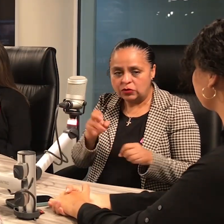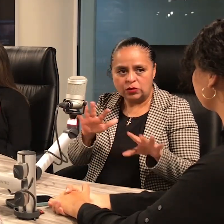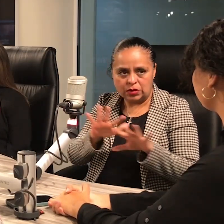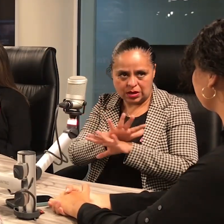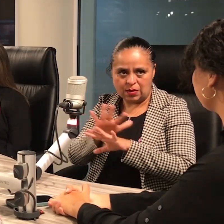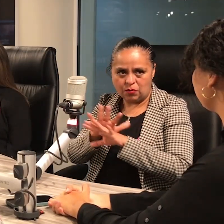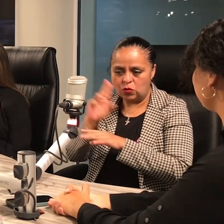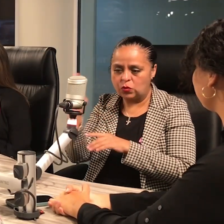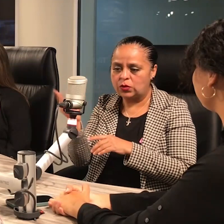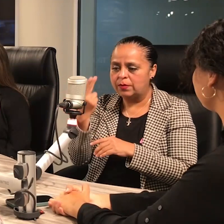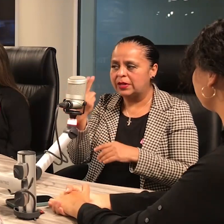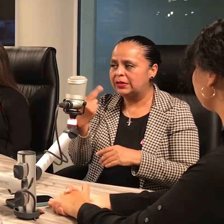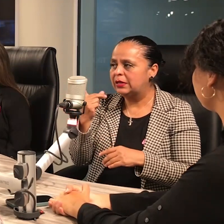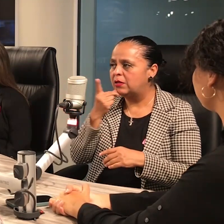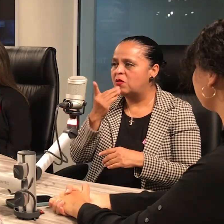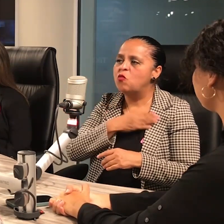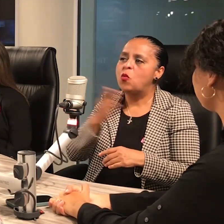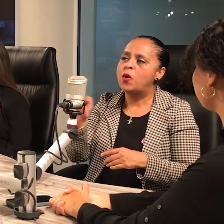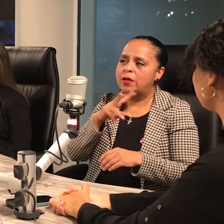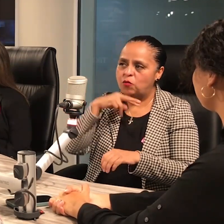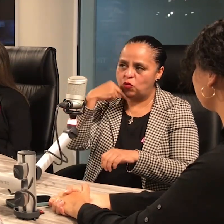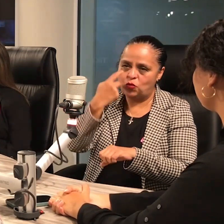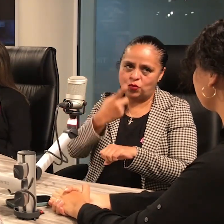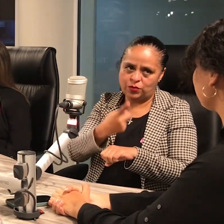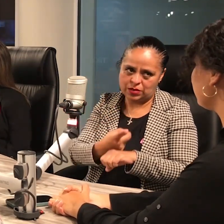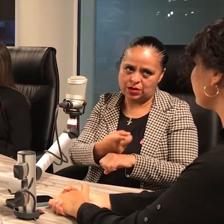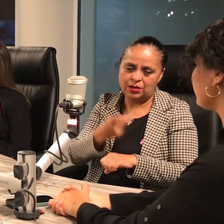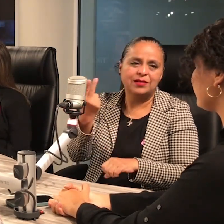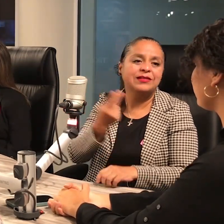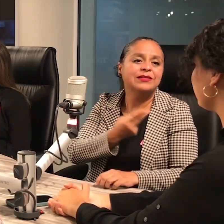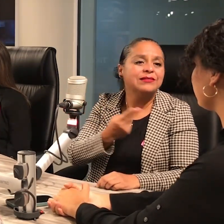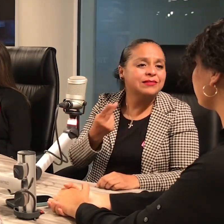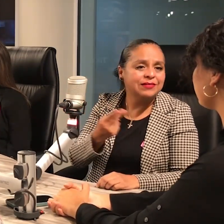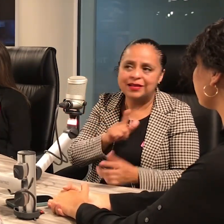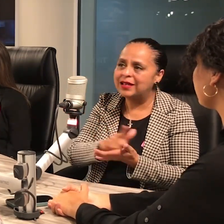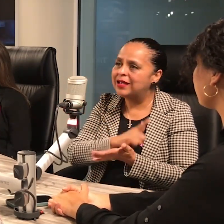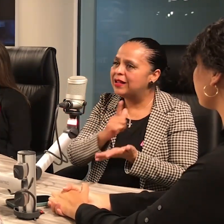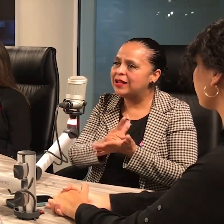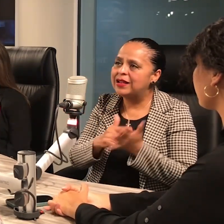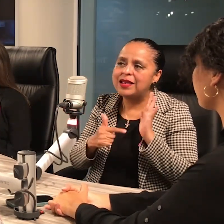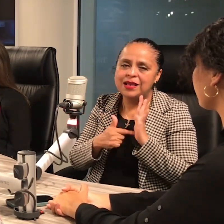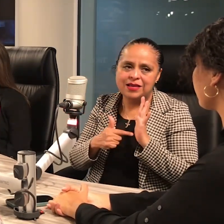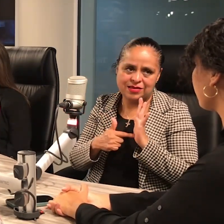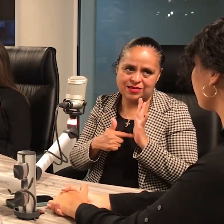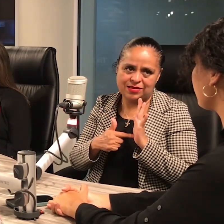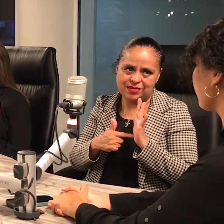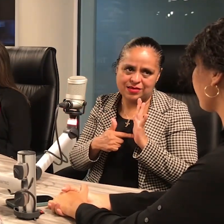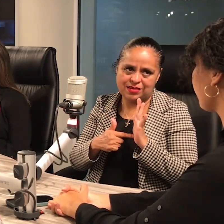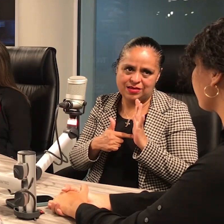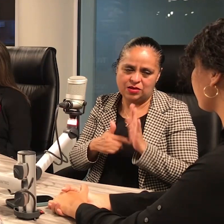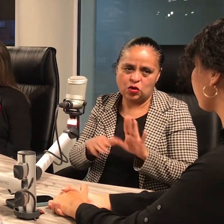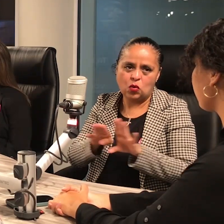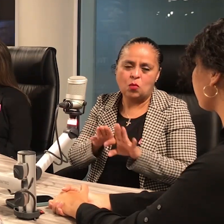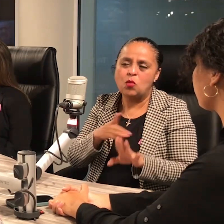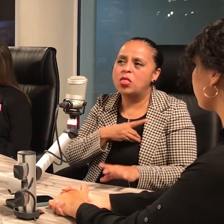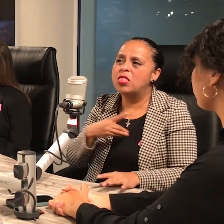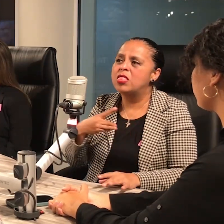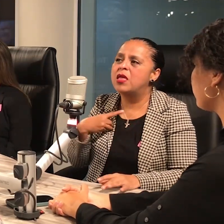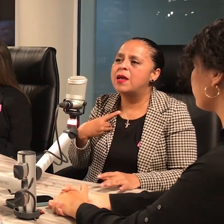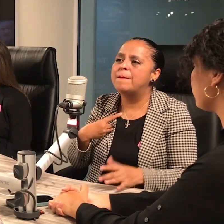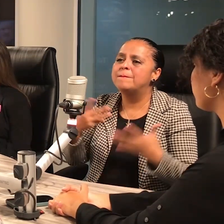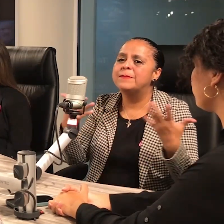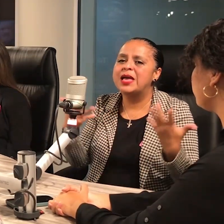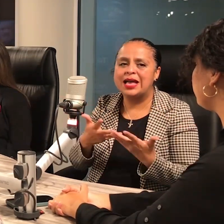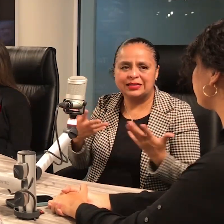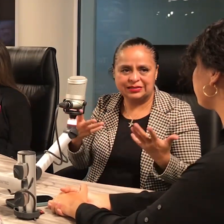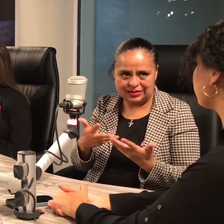cambios universitarios se hacen por buenas voluntades. Necesitamos que esté en la ley y que la ley especifique cómo se deben hacer estos cambios